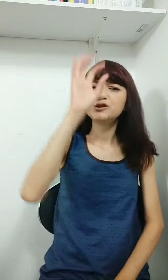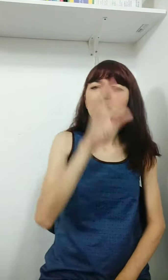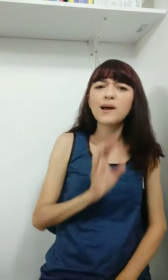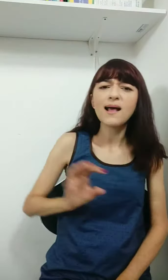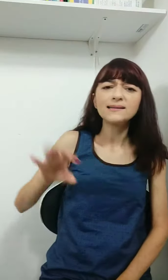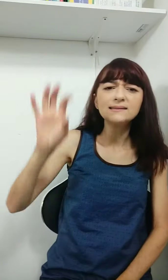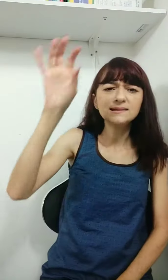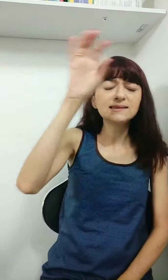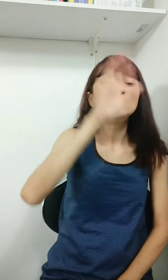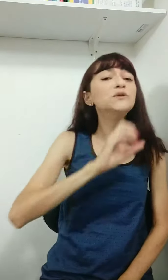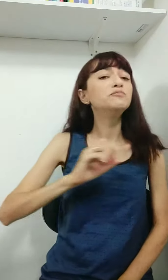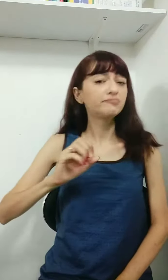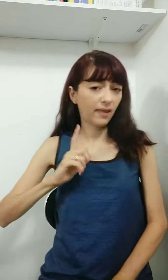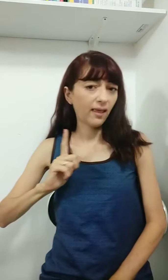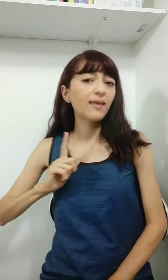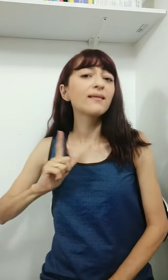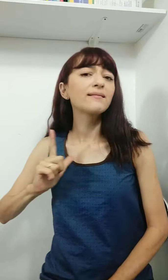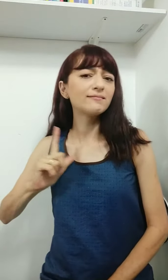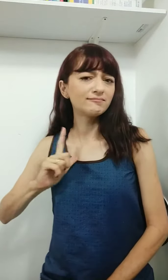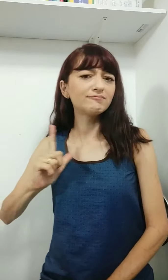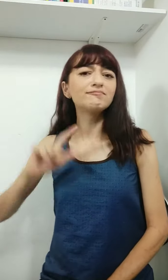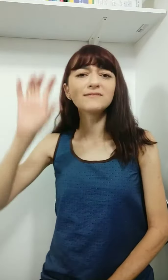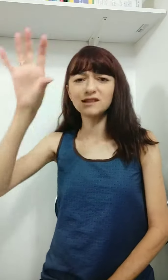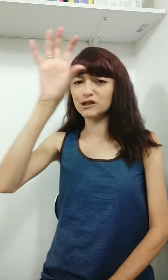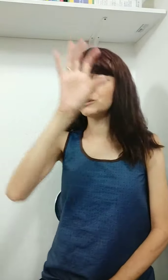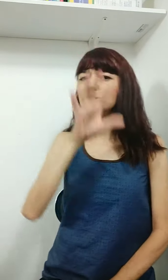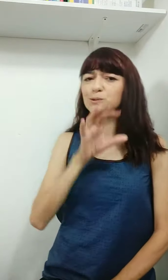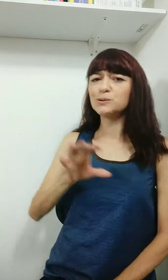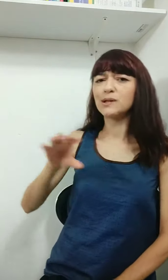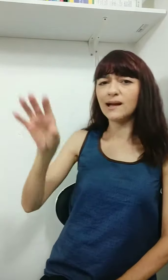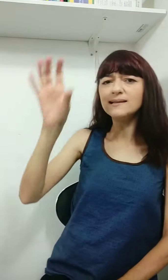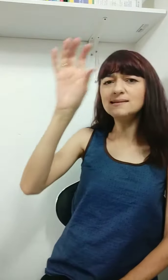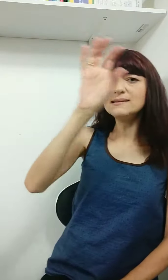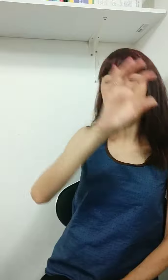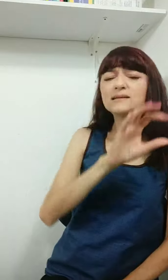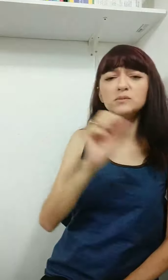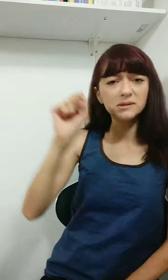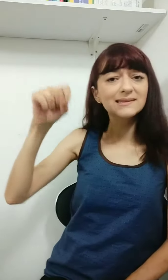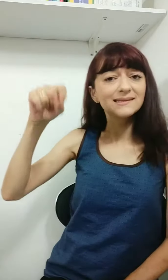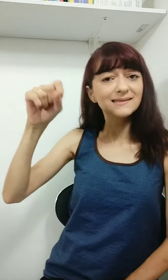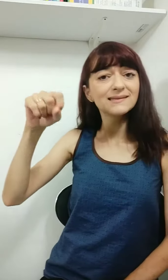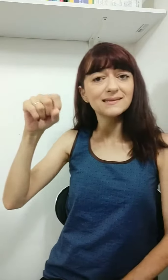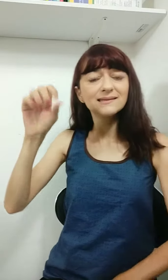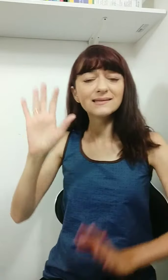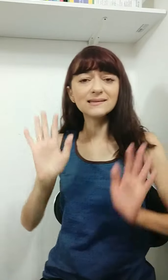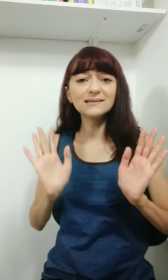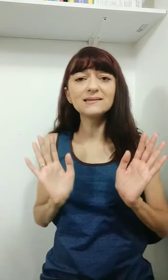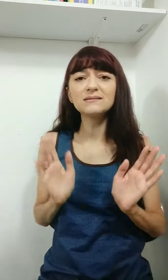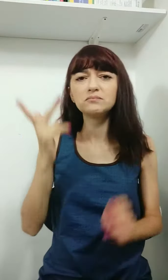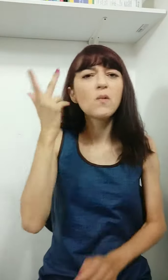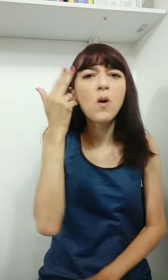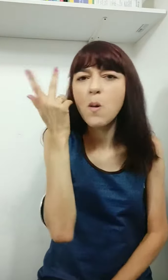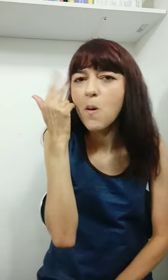Olha só, regionalismos. Sim, existem alguns regionalismos, sim. Né? É natural que existam algumas